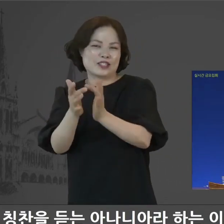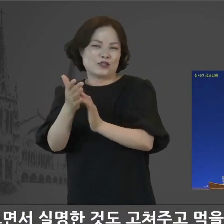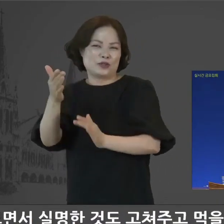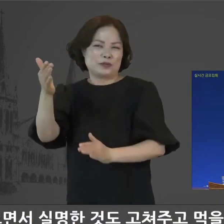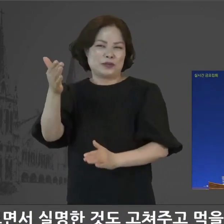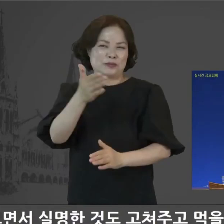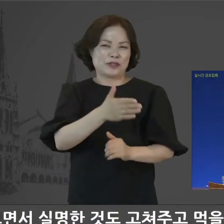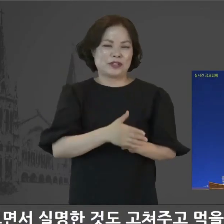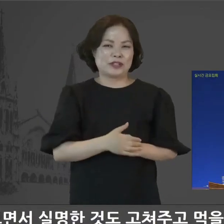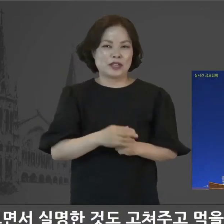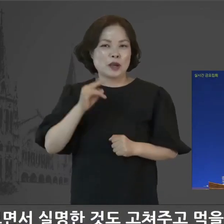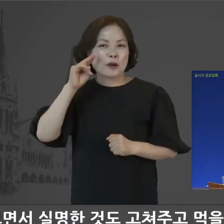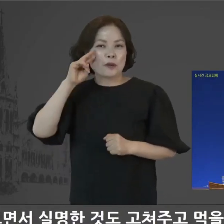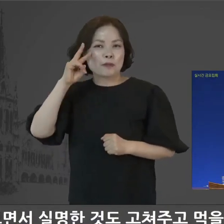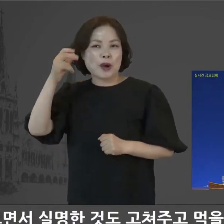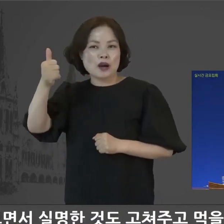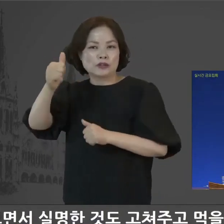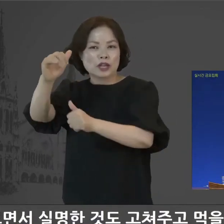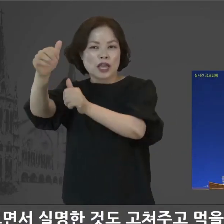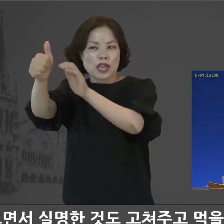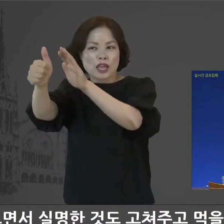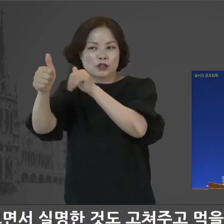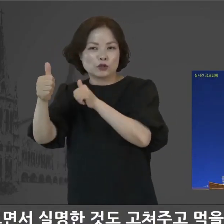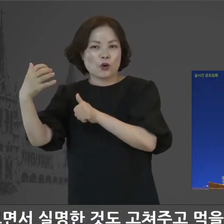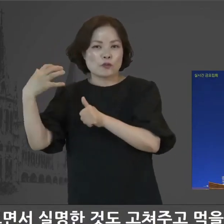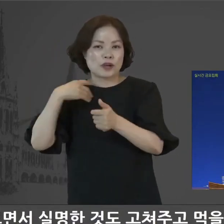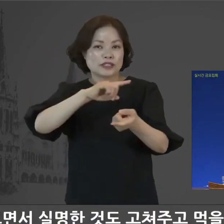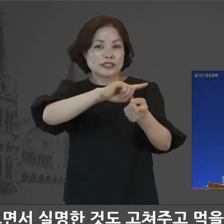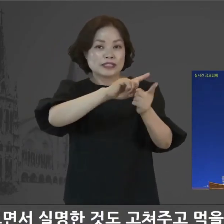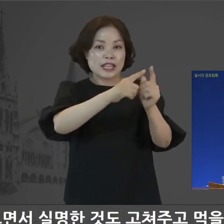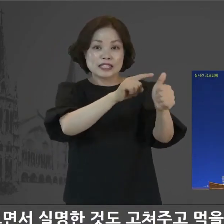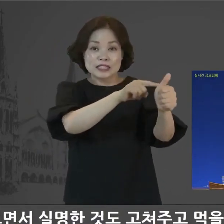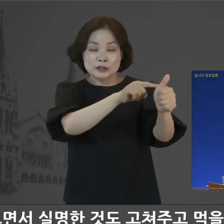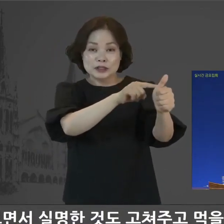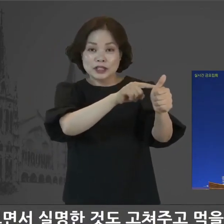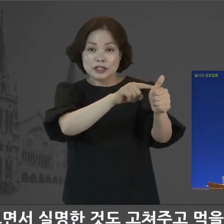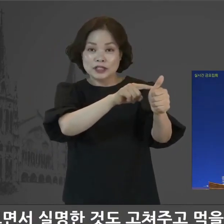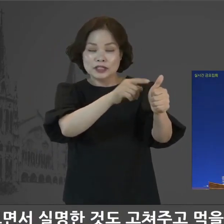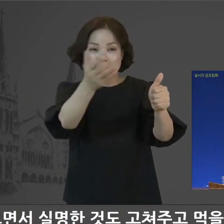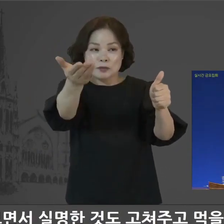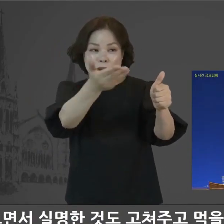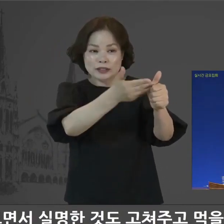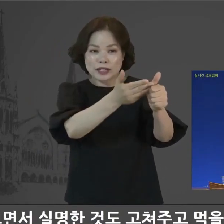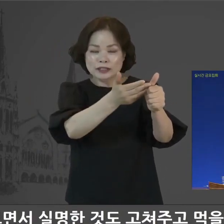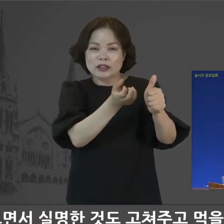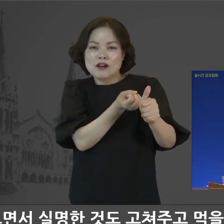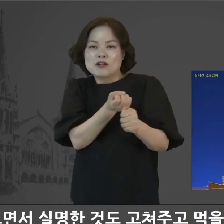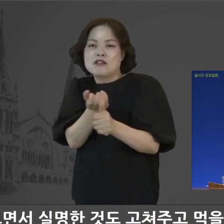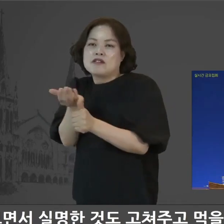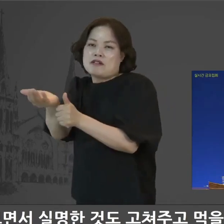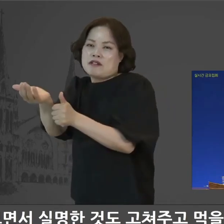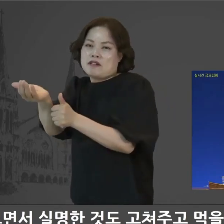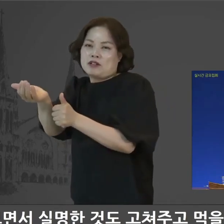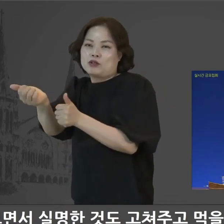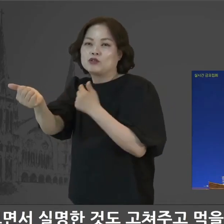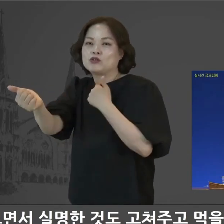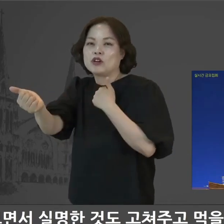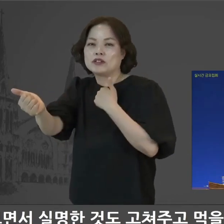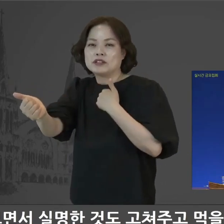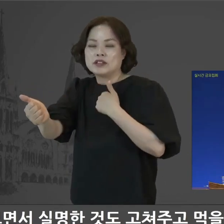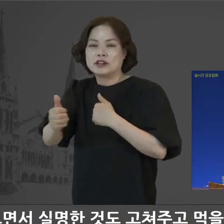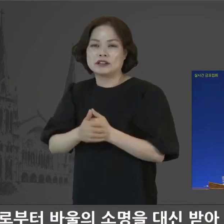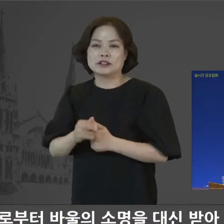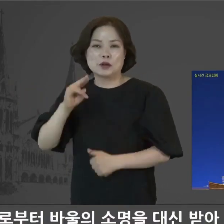예수님으로부터 바울의 소명을 대신 받아서 바울에게 알려주는 역할까지 했던,